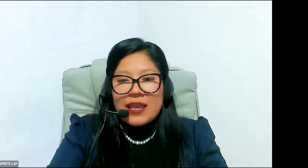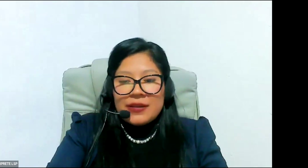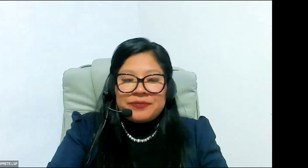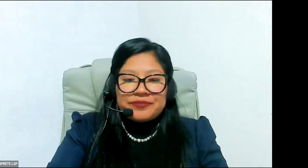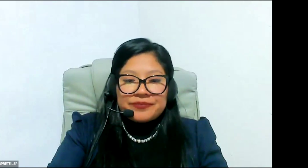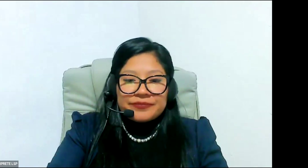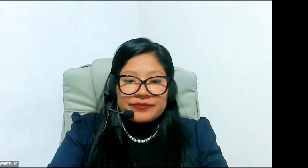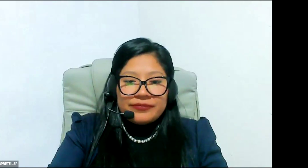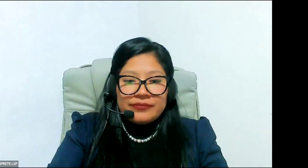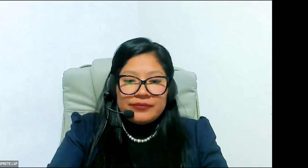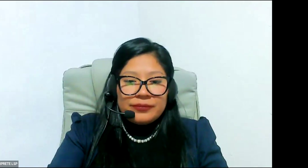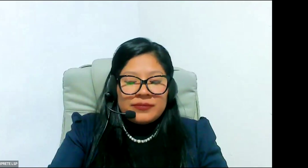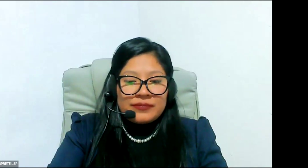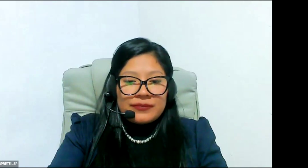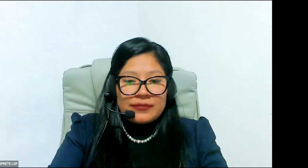y